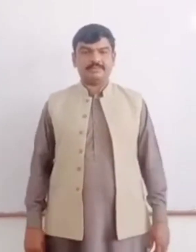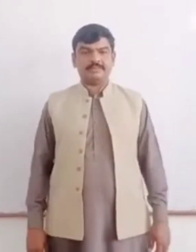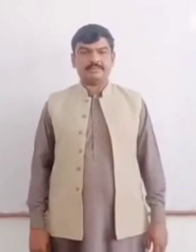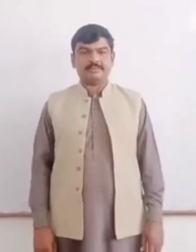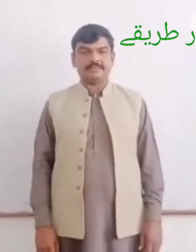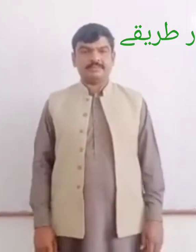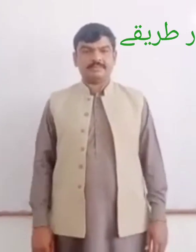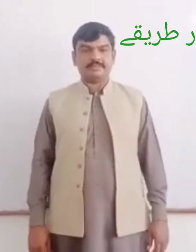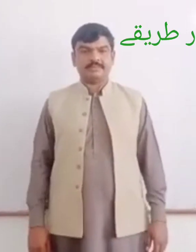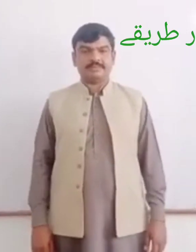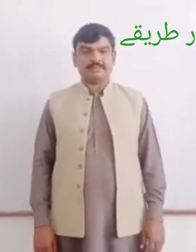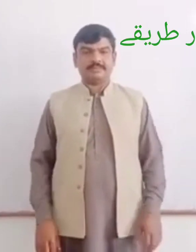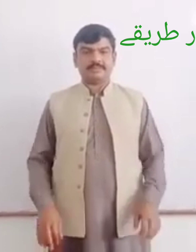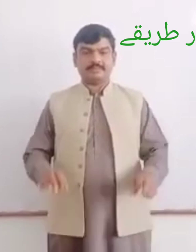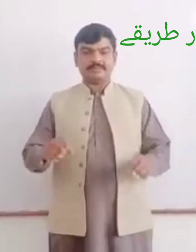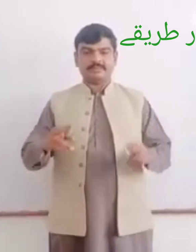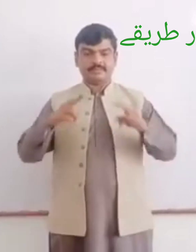तौर तरीके,